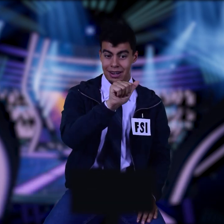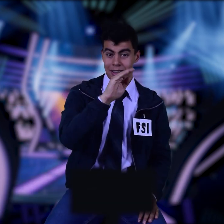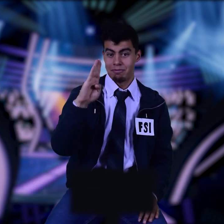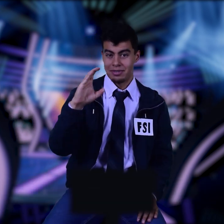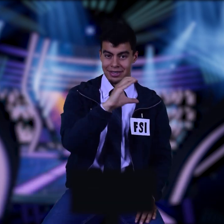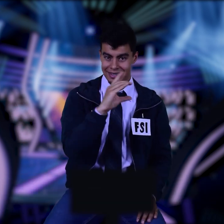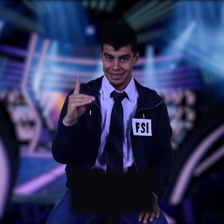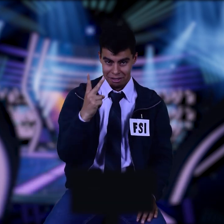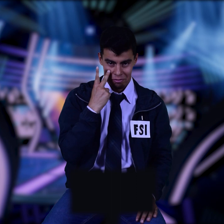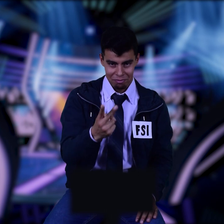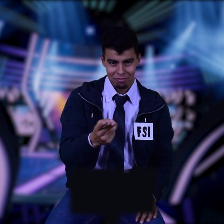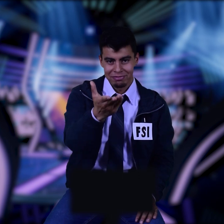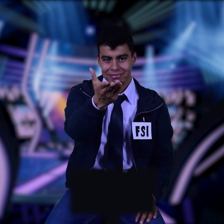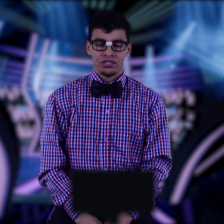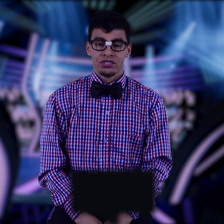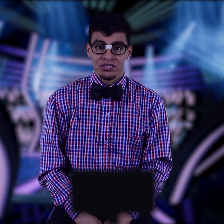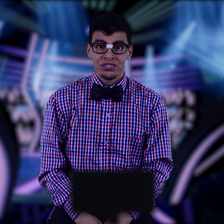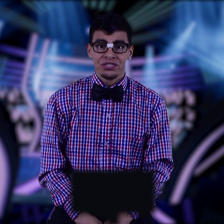Adelante, revisa bien tus opciones de respuesta.